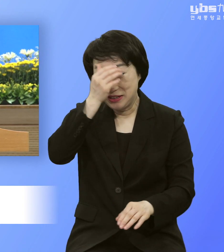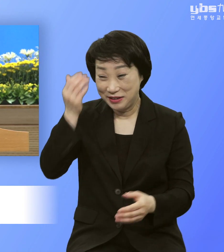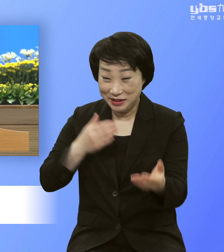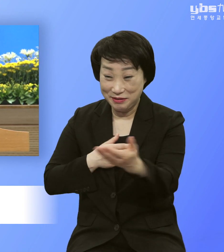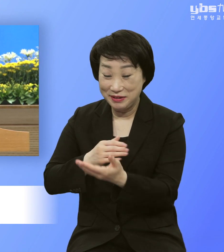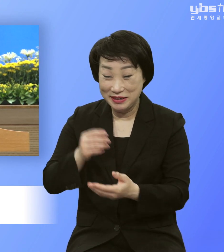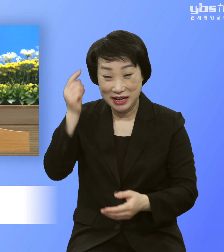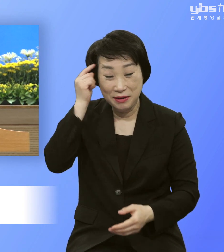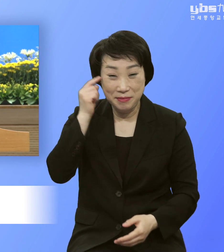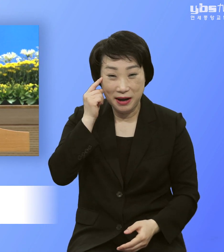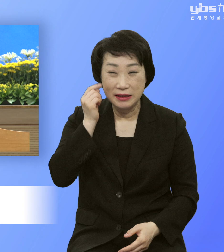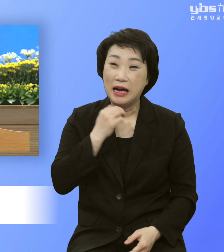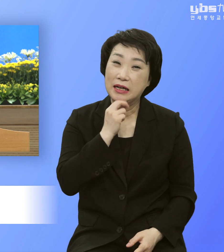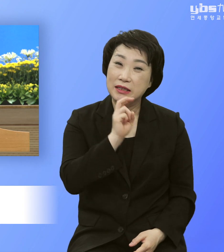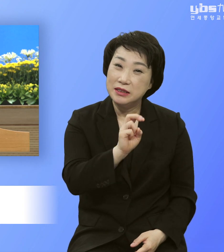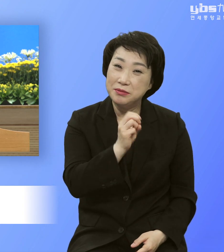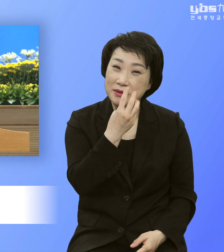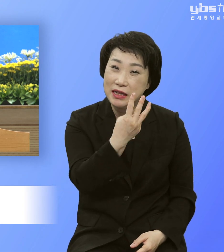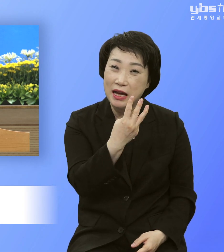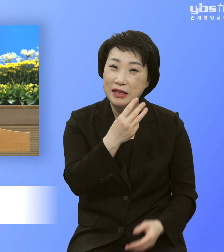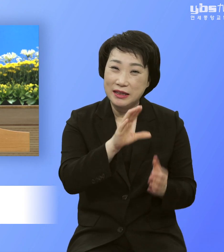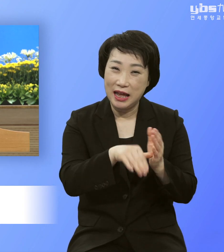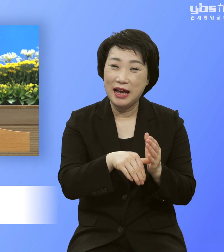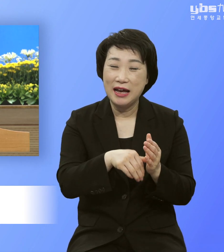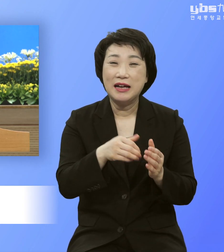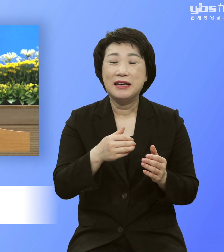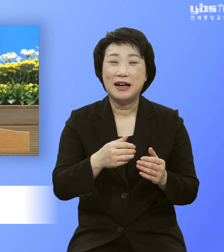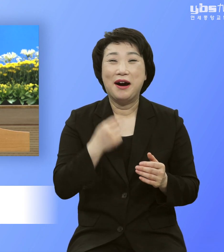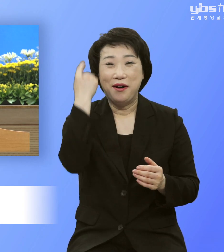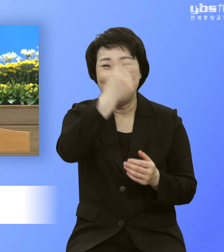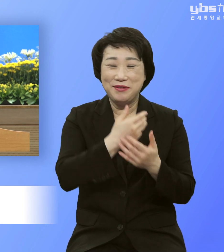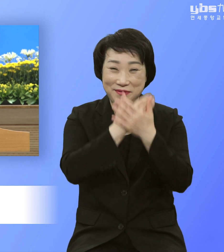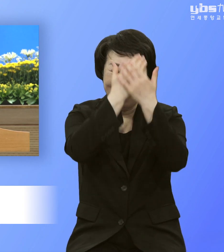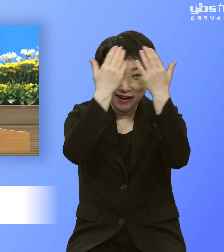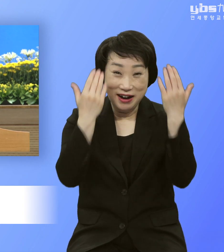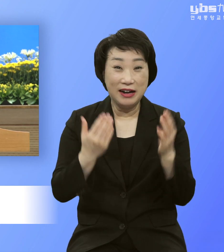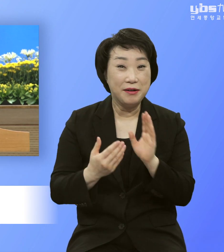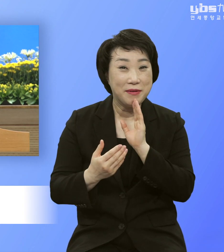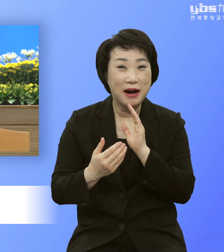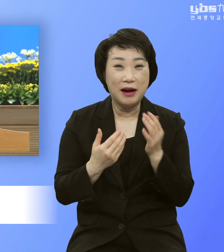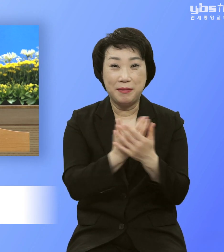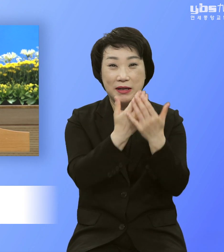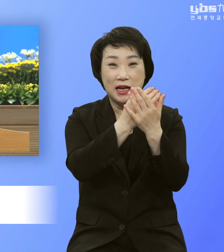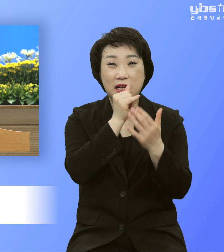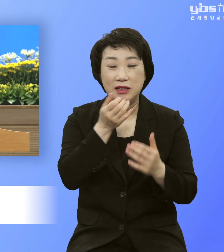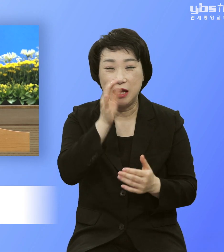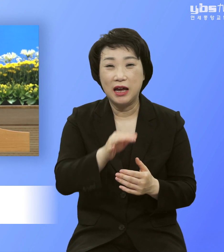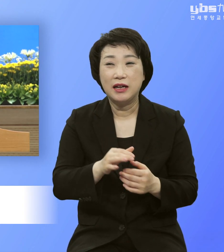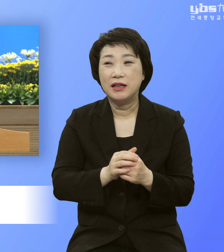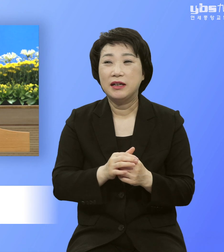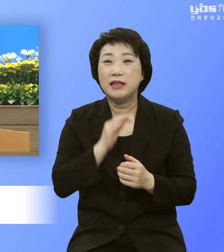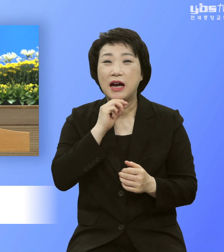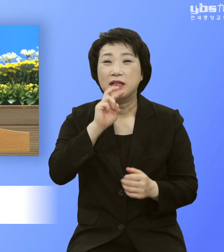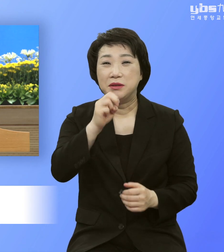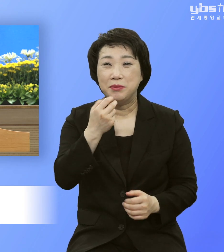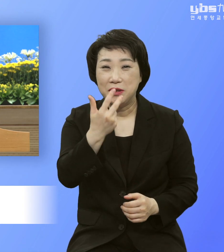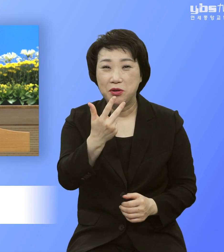들어, 나이가 23살까지 발달된대. 응? 27살부터 정지가